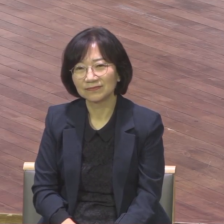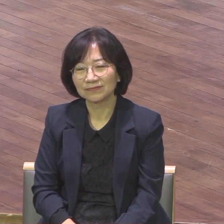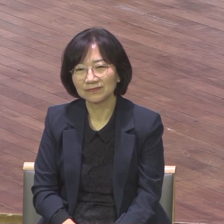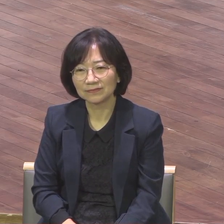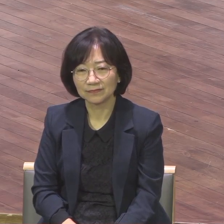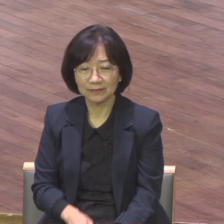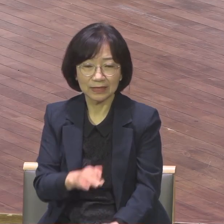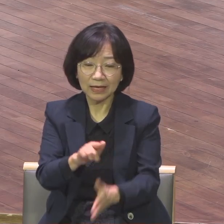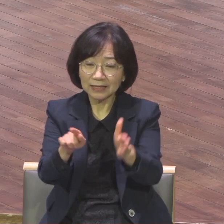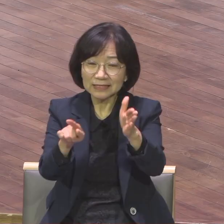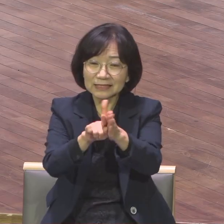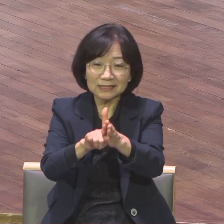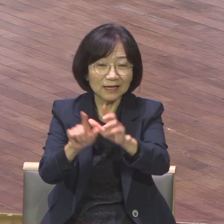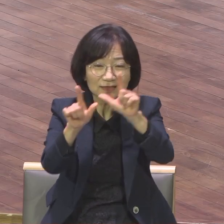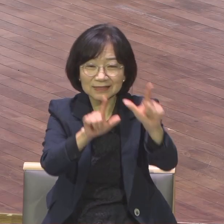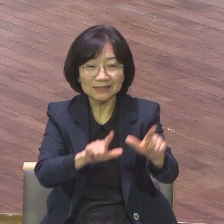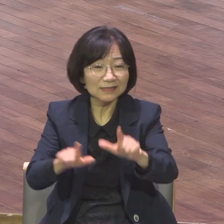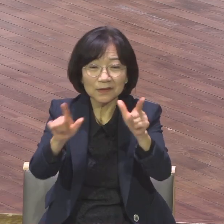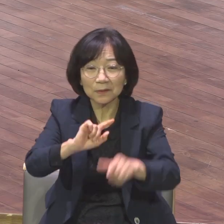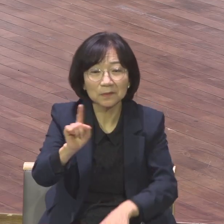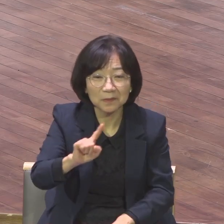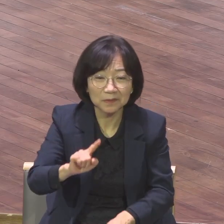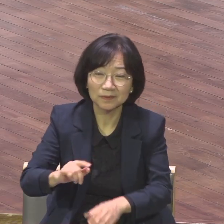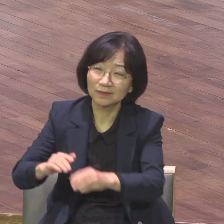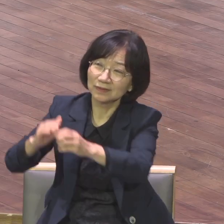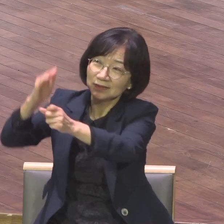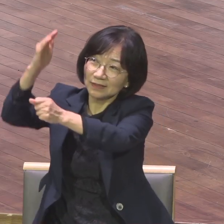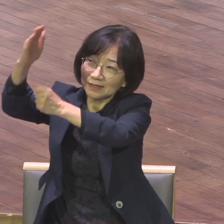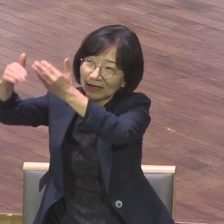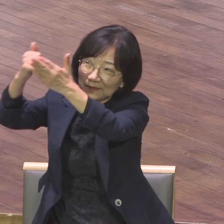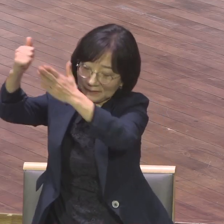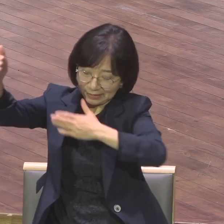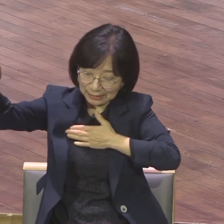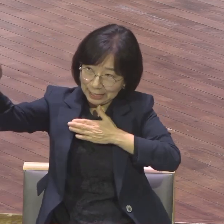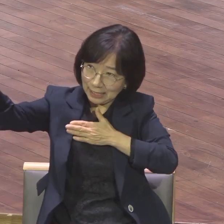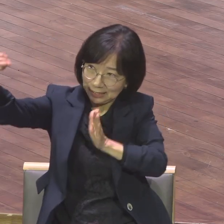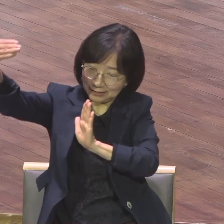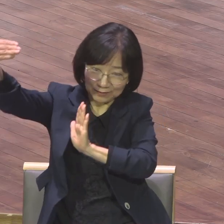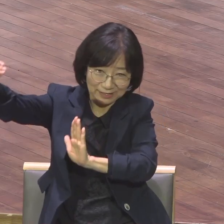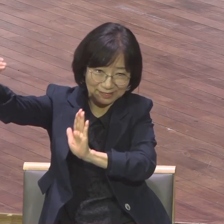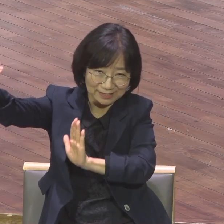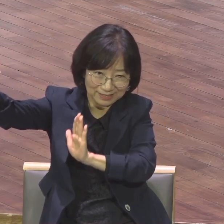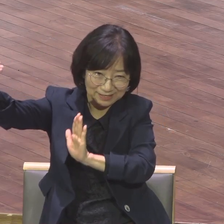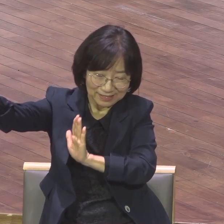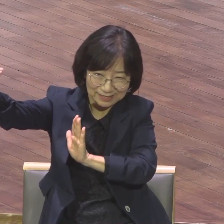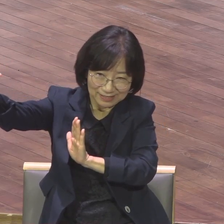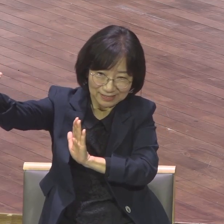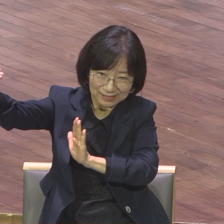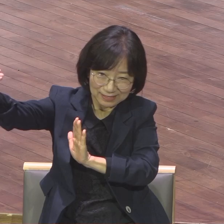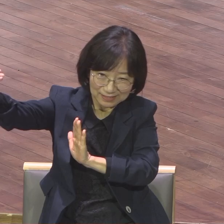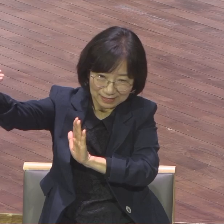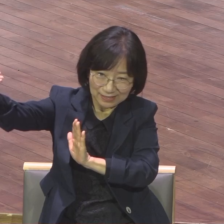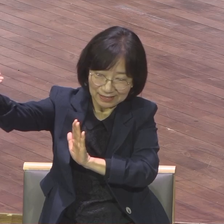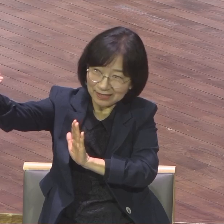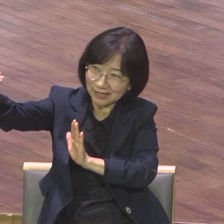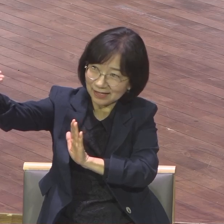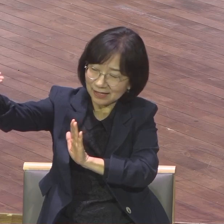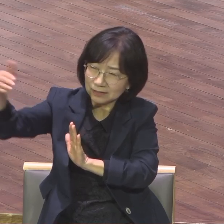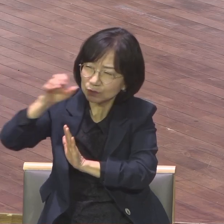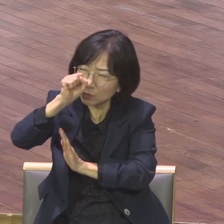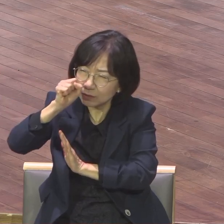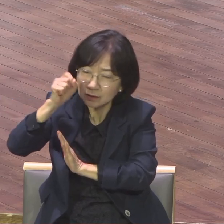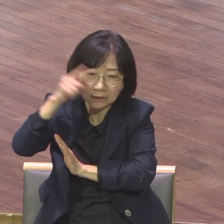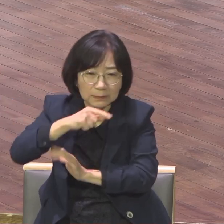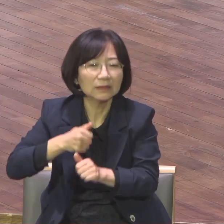하나님과 나와의 관계가 어떤 상태인지, 하나님과 나와의 관계가 어떤 상태인지에 따라서